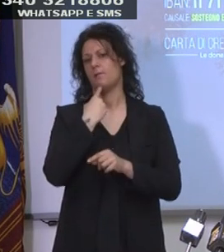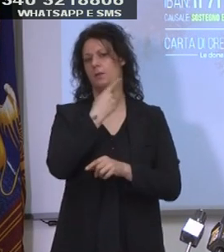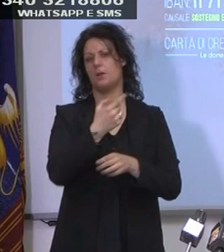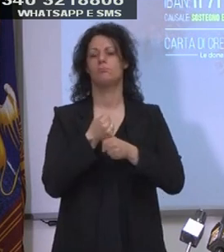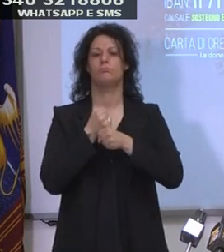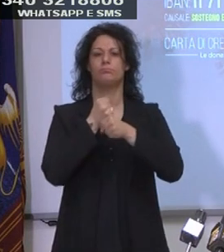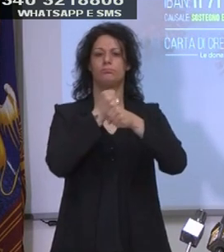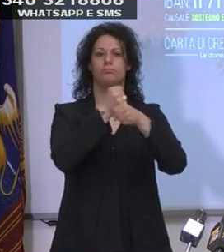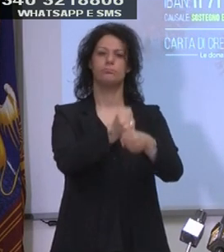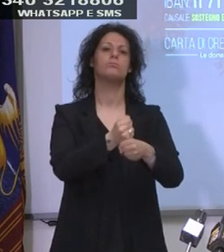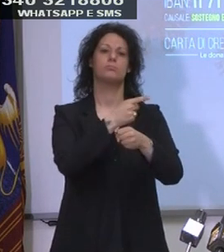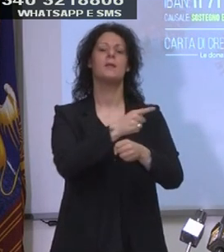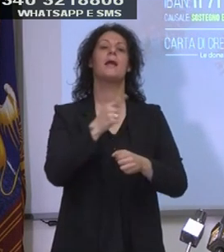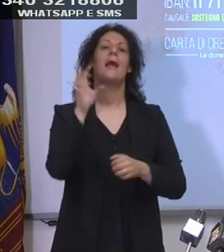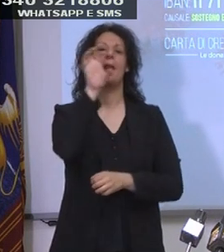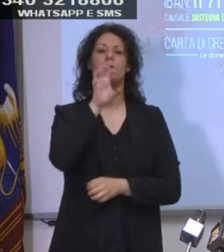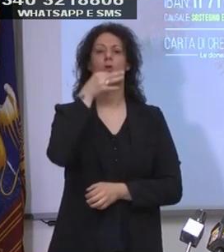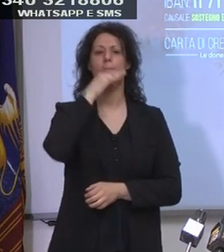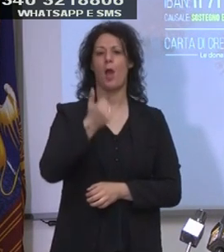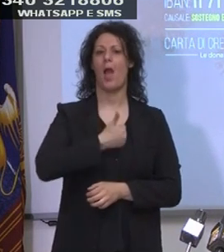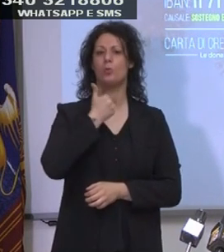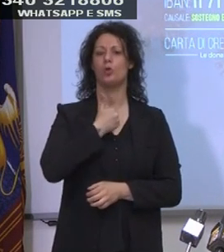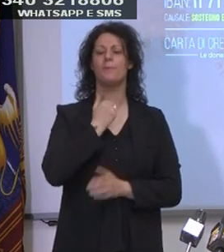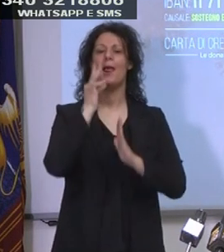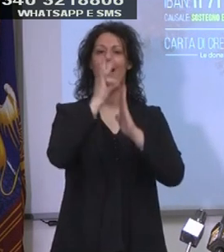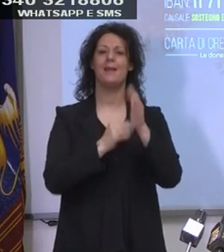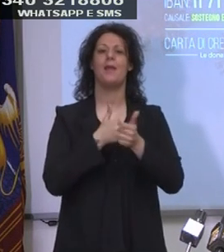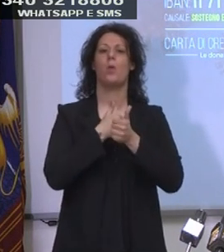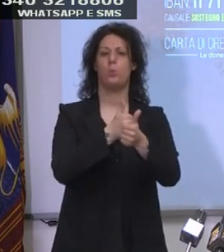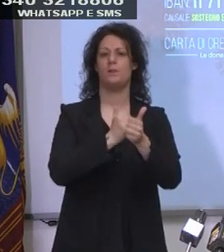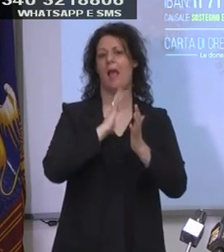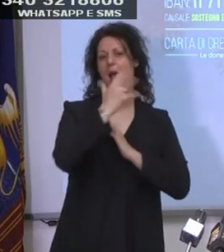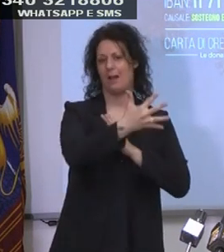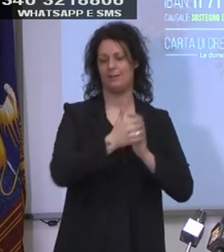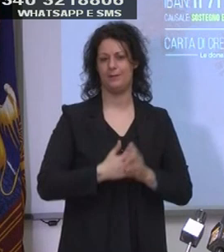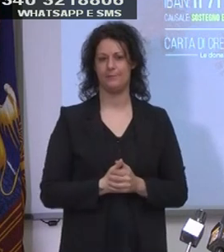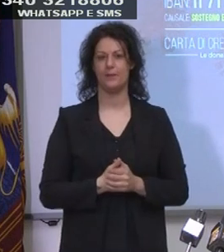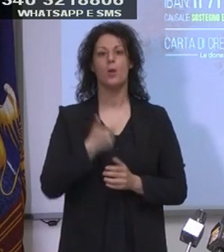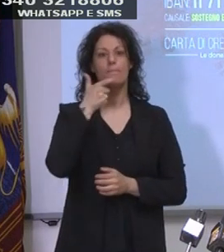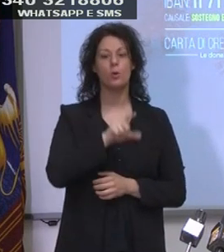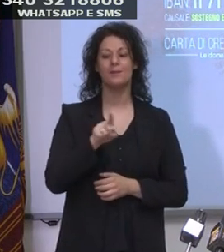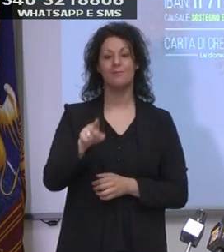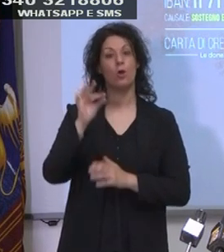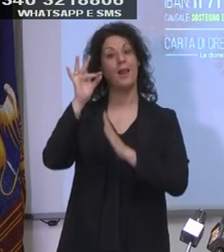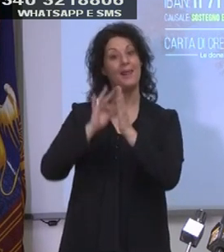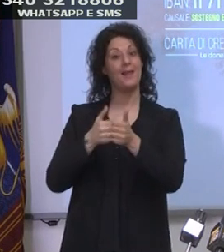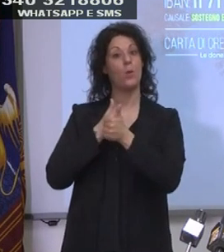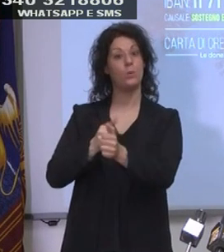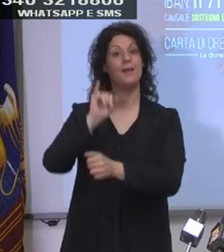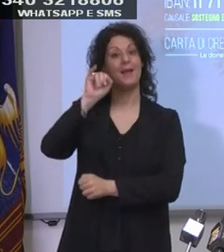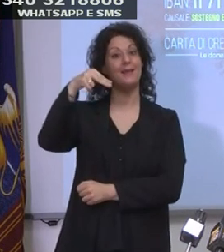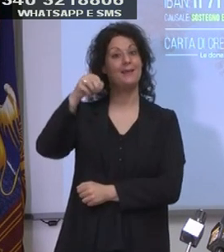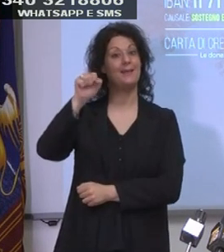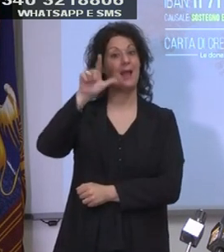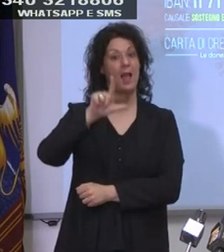autonomia altre linee guida oltre all'INPS. Se le linee guida INAIL diventano la